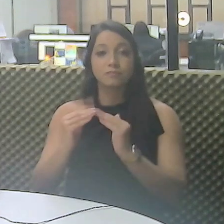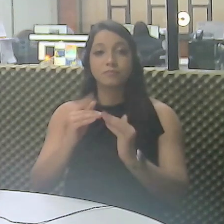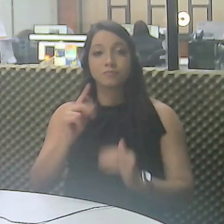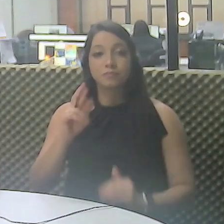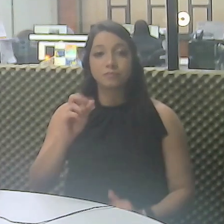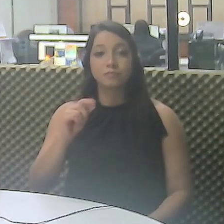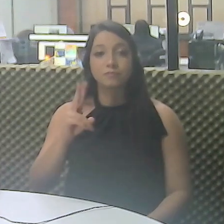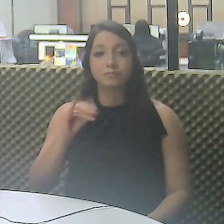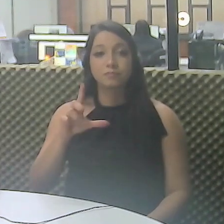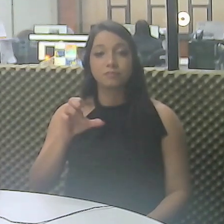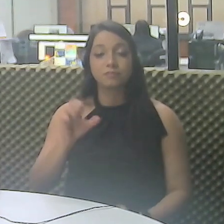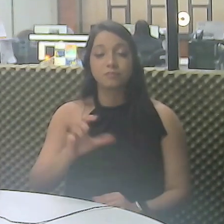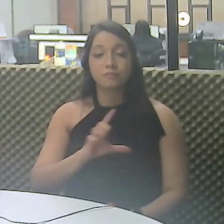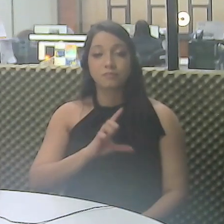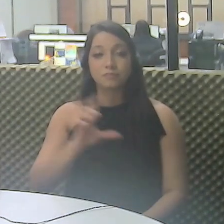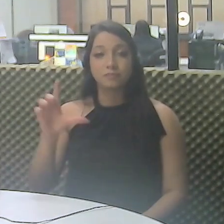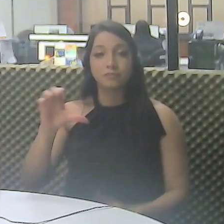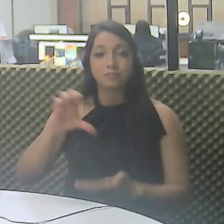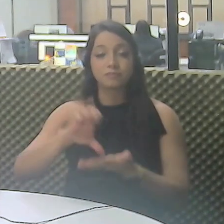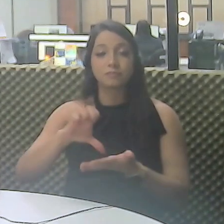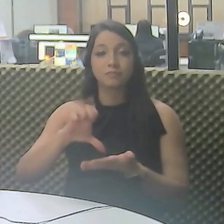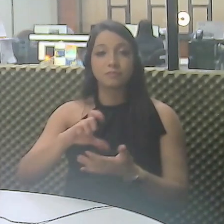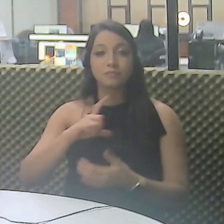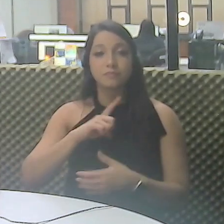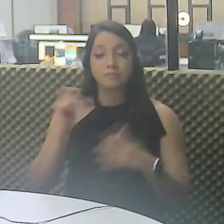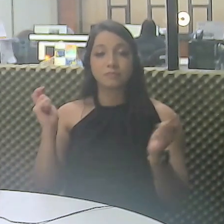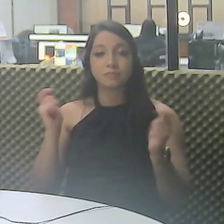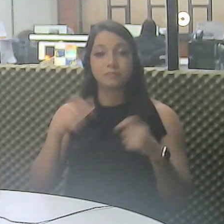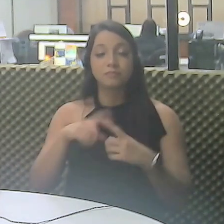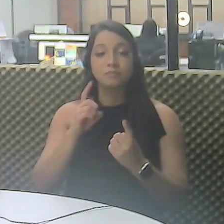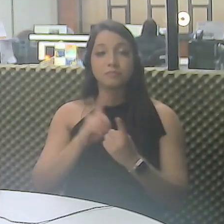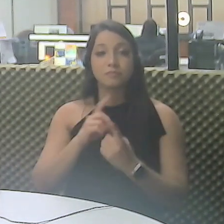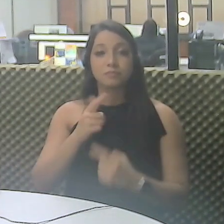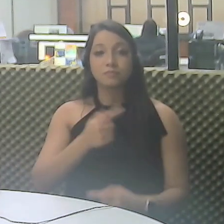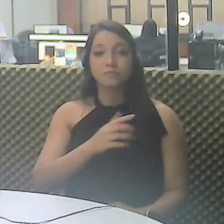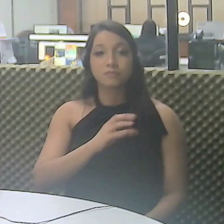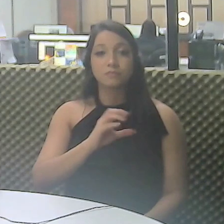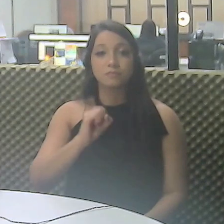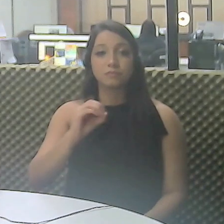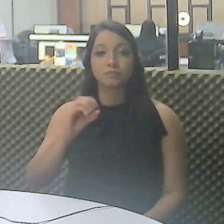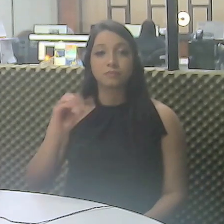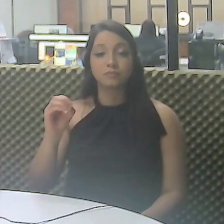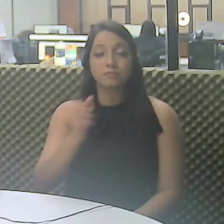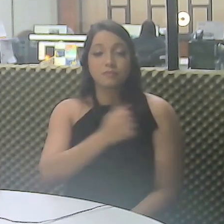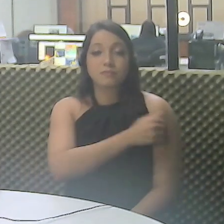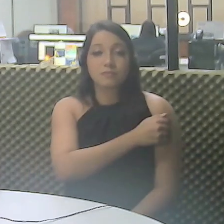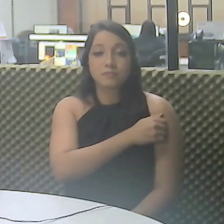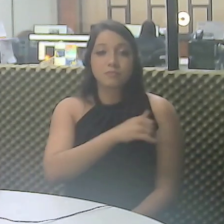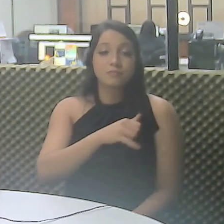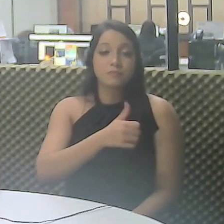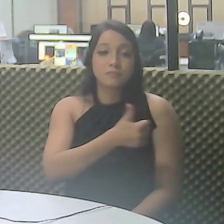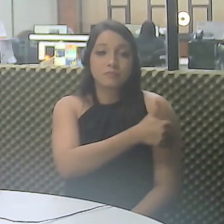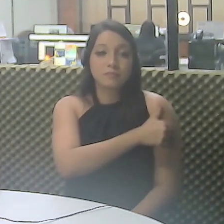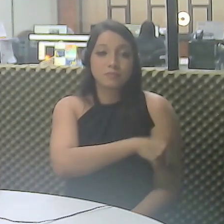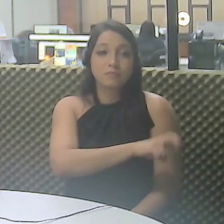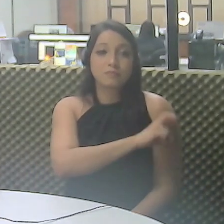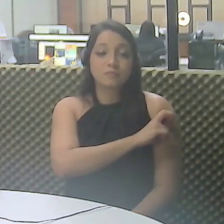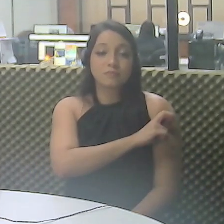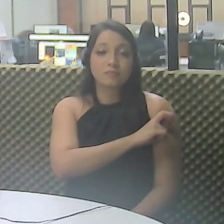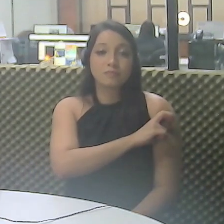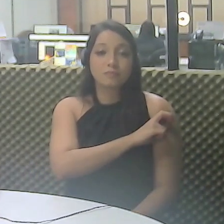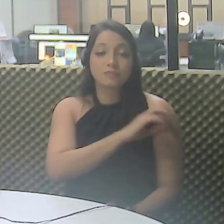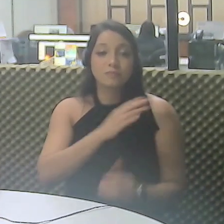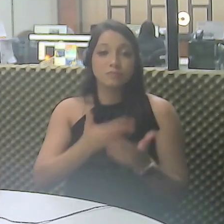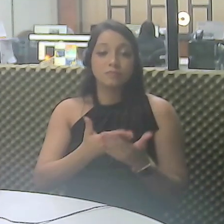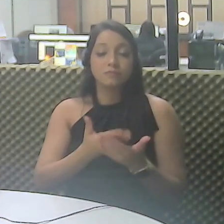Granville, na região leste. A unidade possui capacidade para atender 700 estudantes do primeiro ao quinto ano no ensino